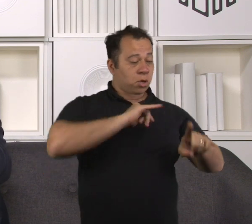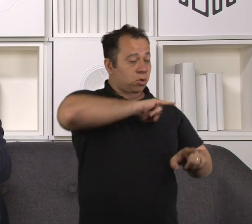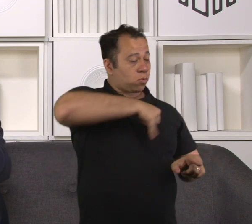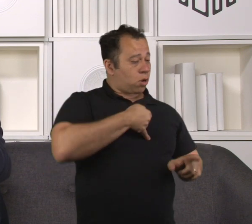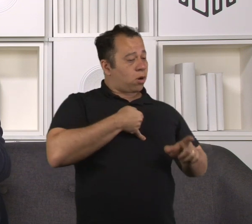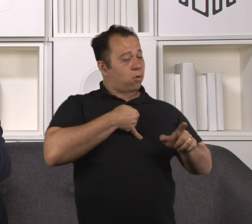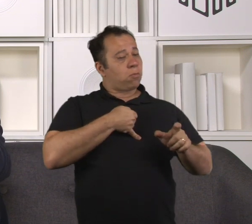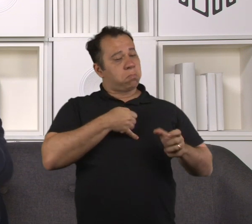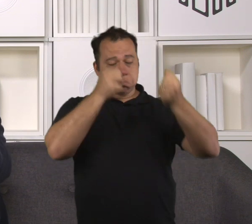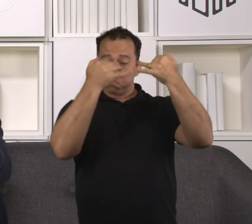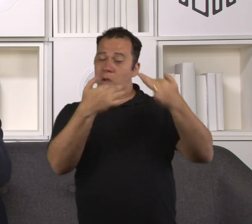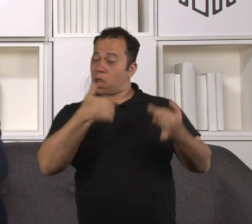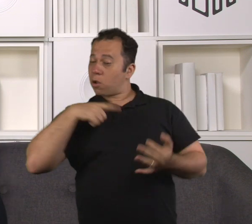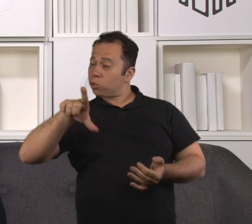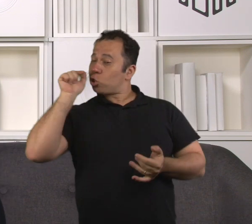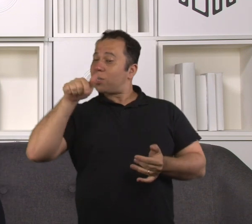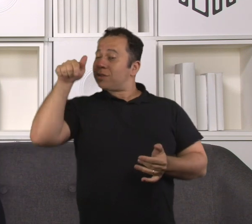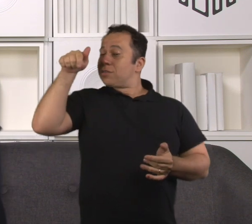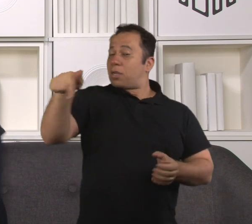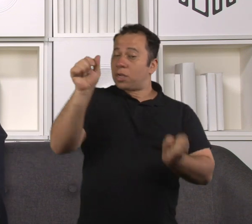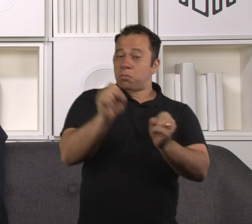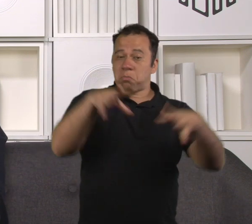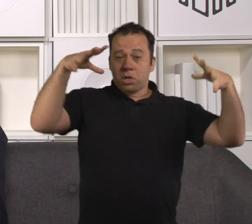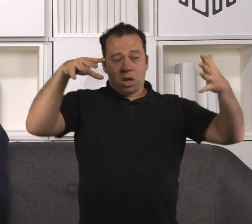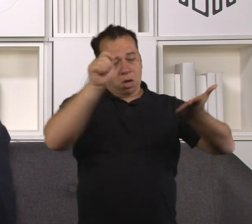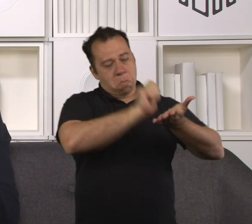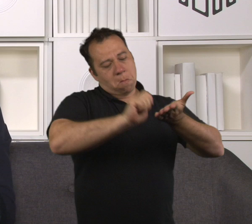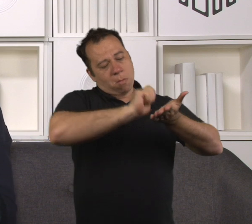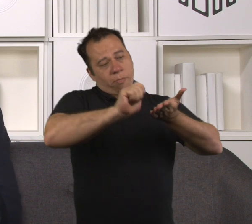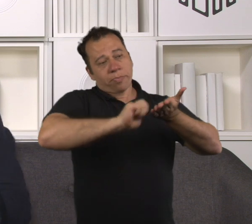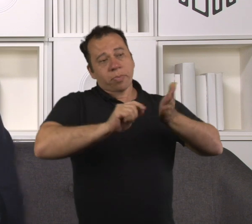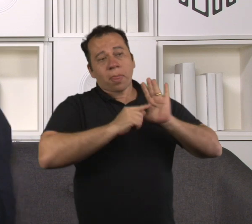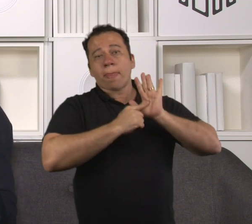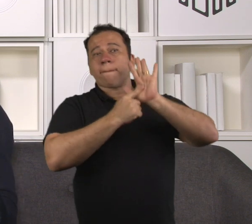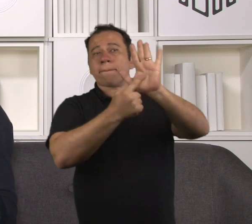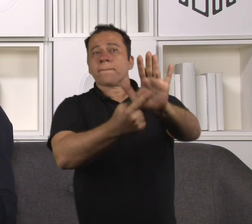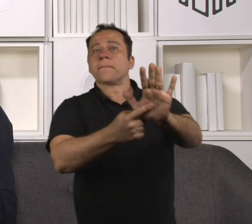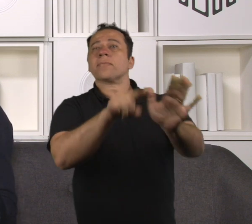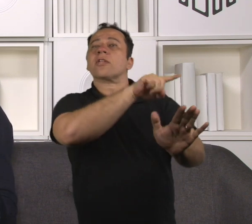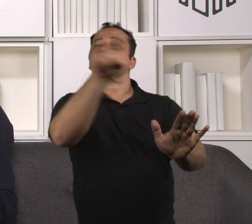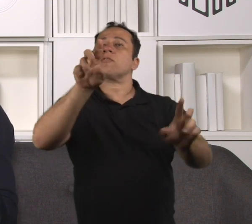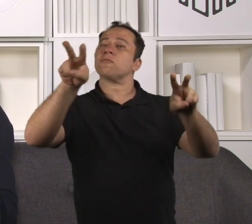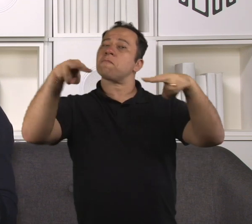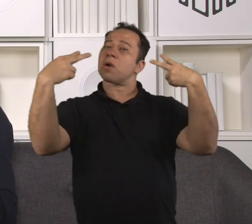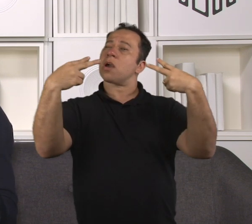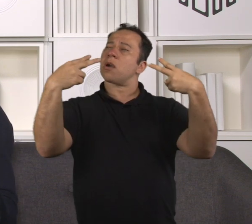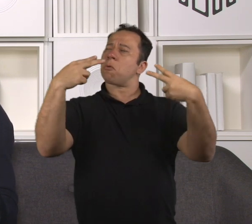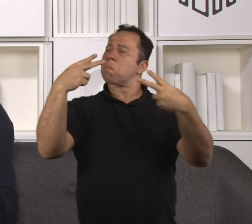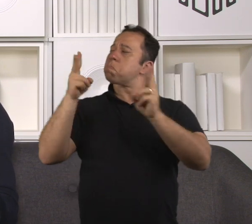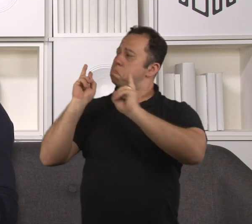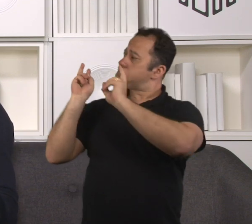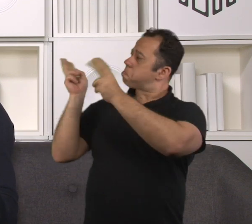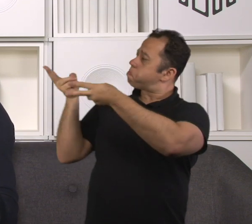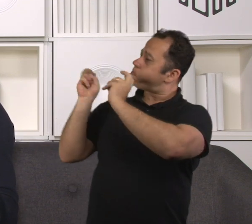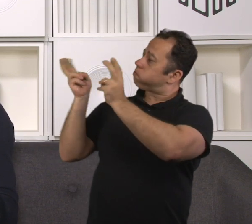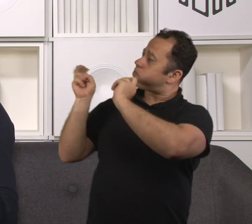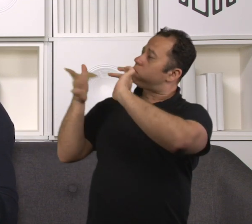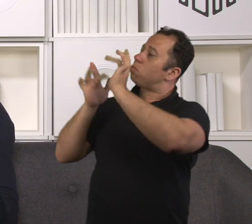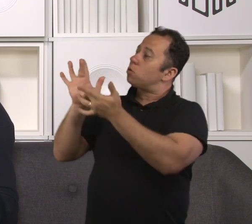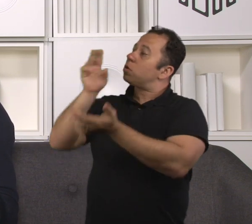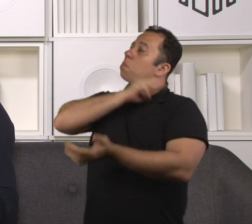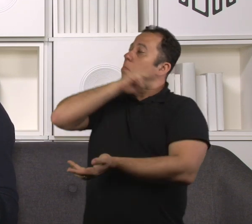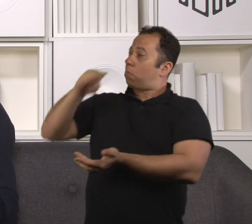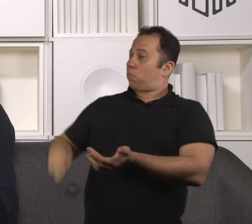é o Messias. E crendo tenham vida em seu nome. Isto é, Jesus é aquele ser